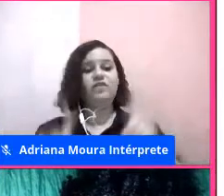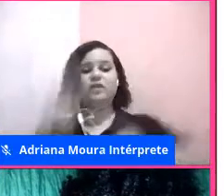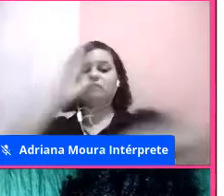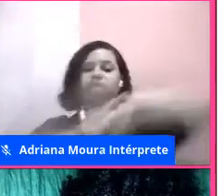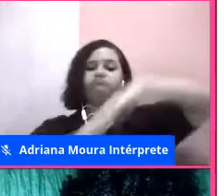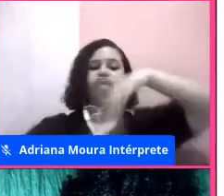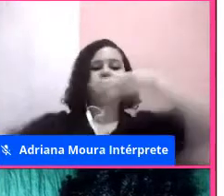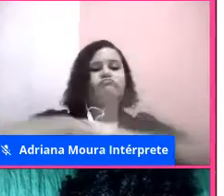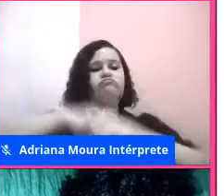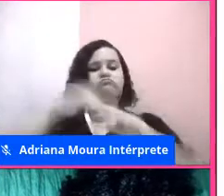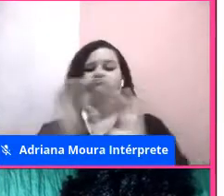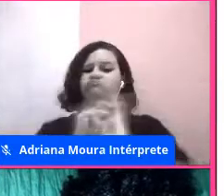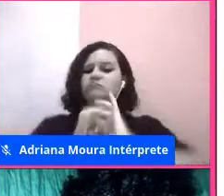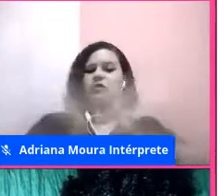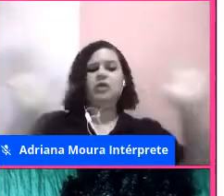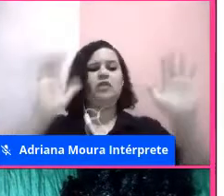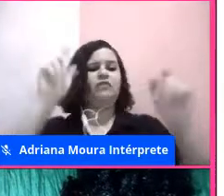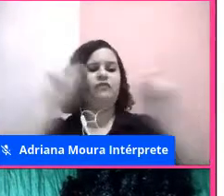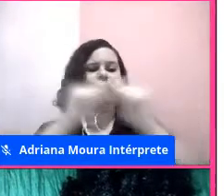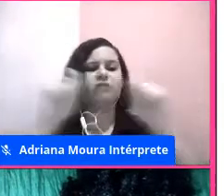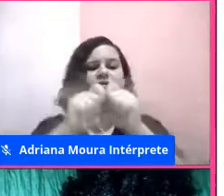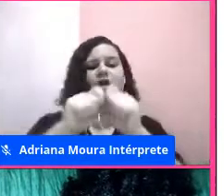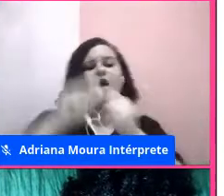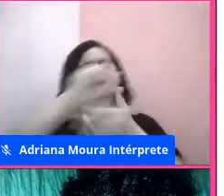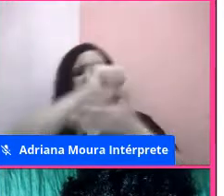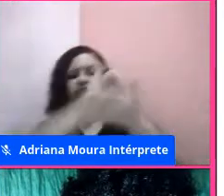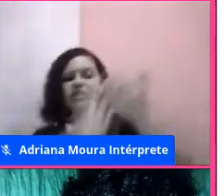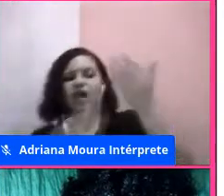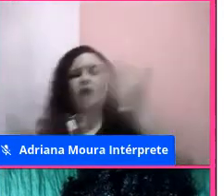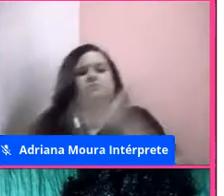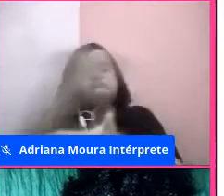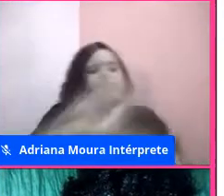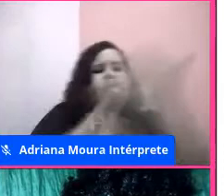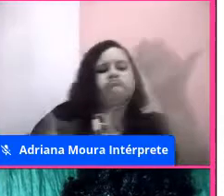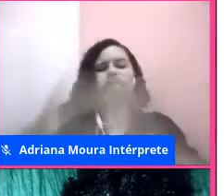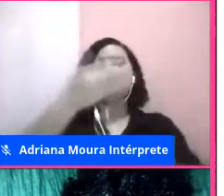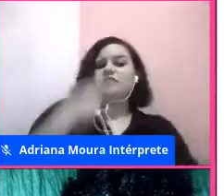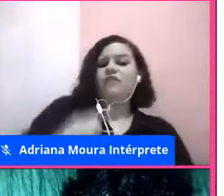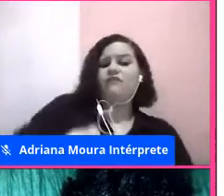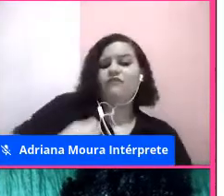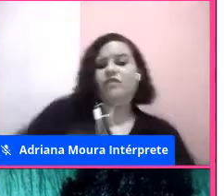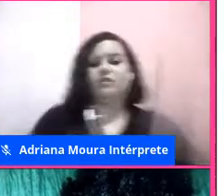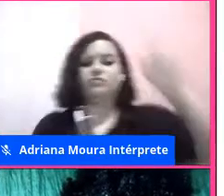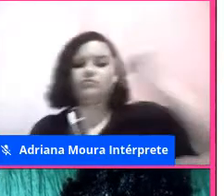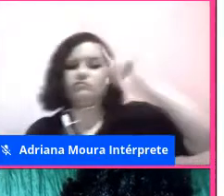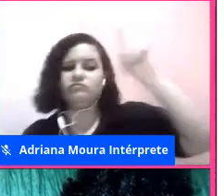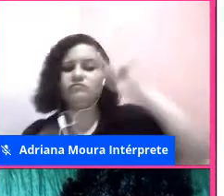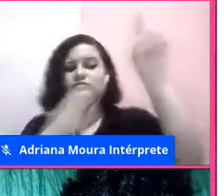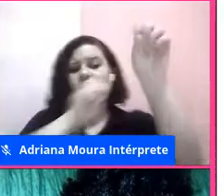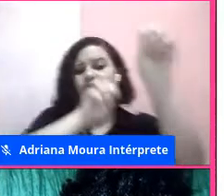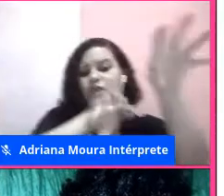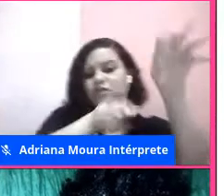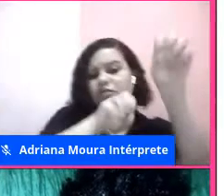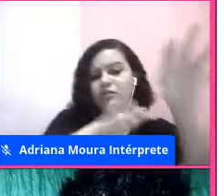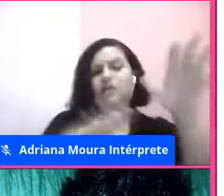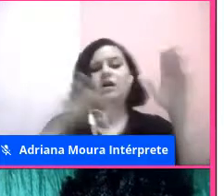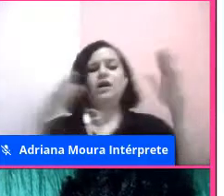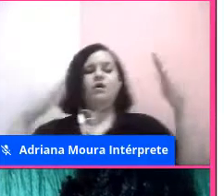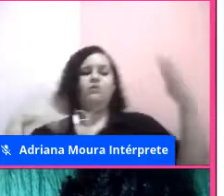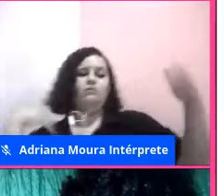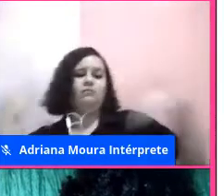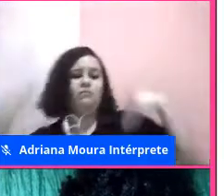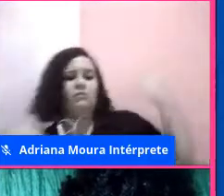as atividades do dia a dia. Então, de educação, de lazer, de esporte, do ir e